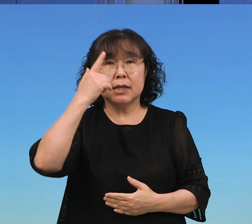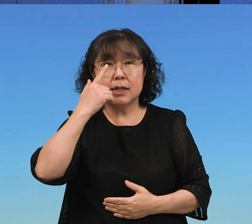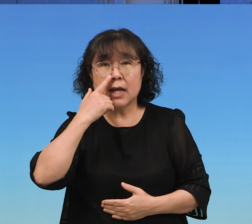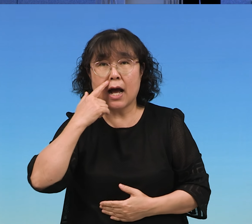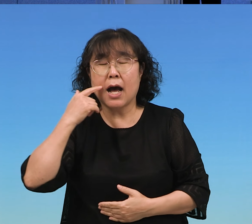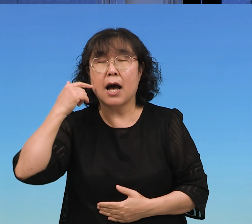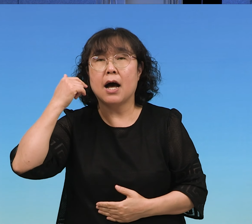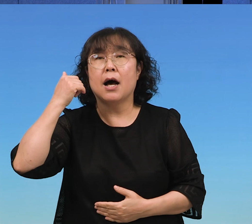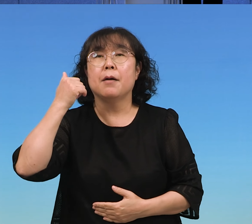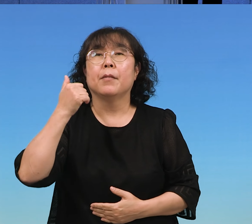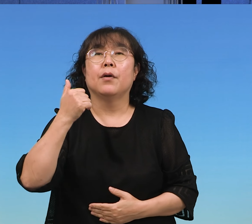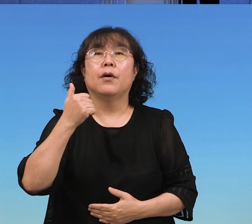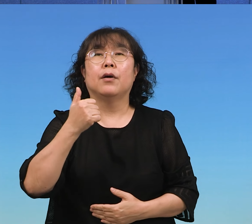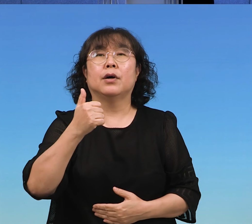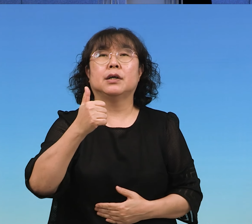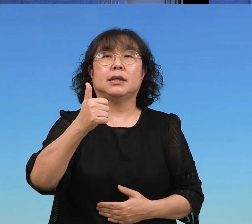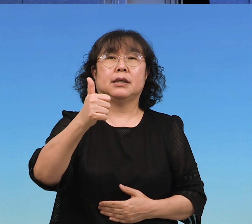아버지,